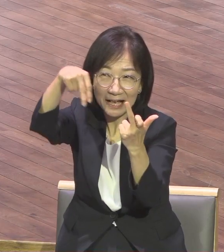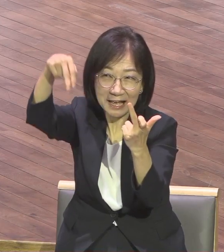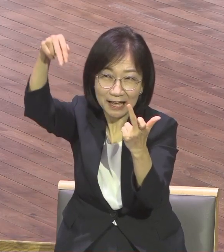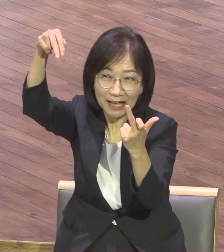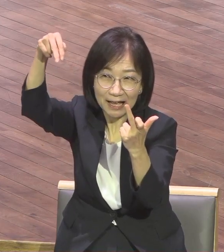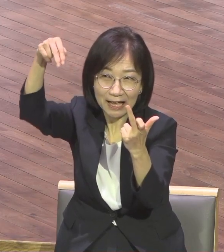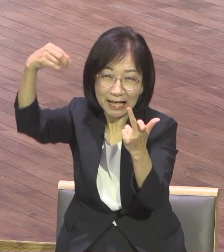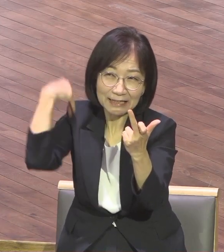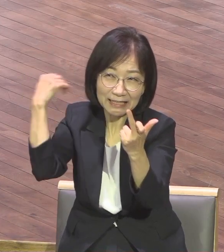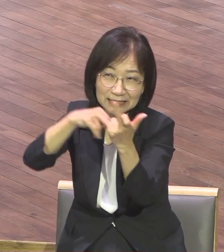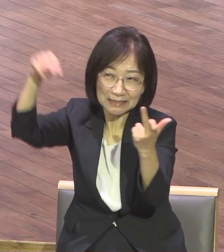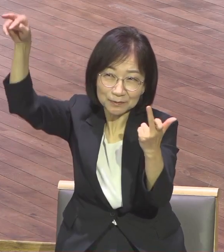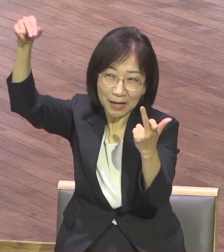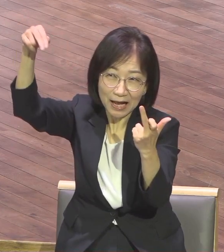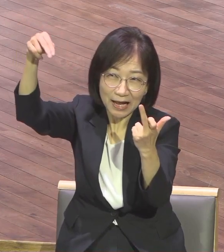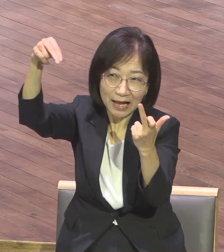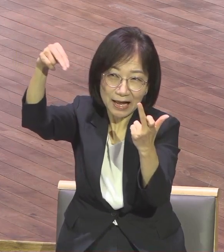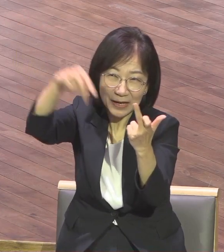떨어지질